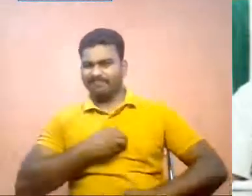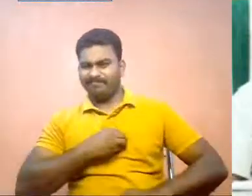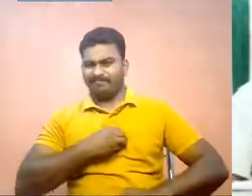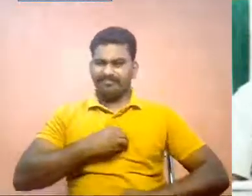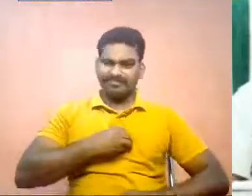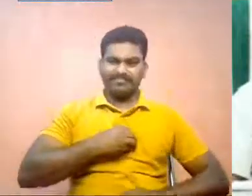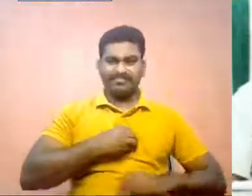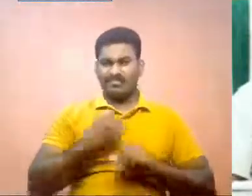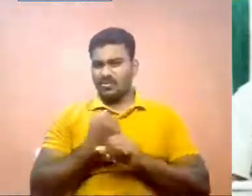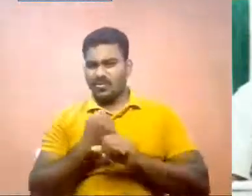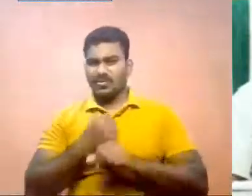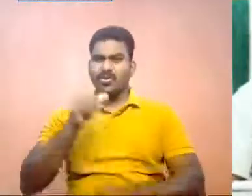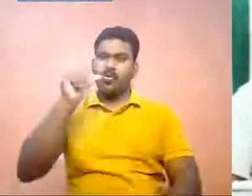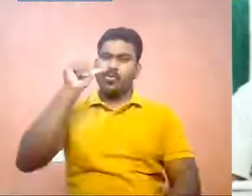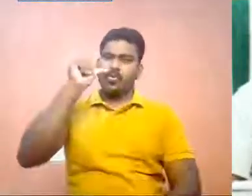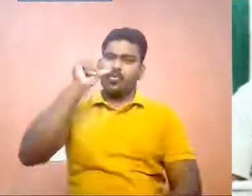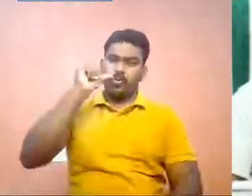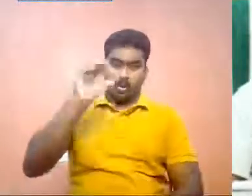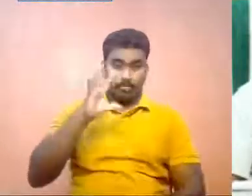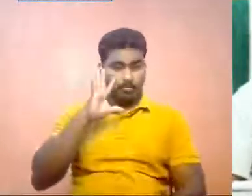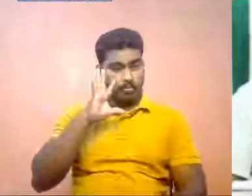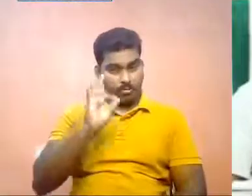പോലീസ് തന്നെ എത്തിക്കുമെങ്കിലും